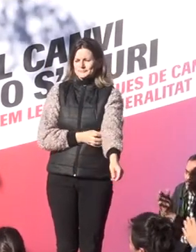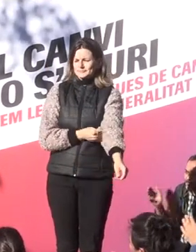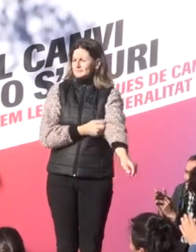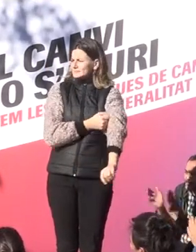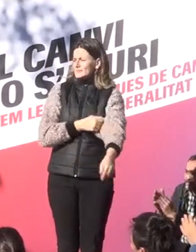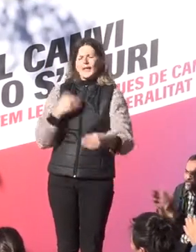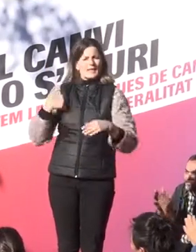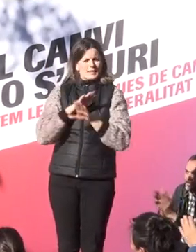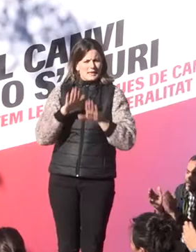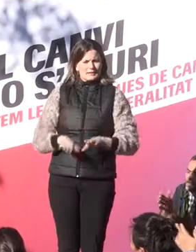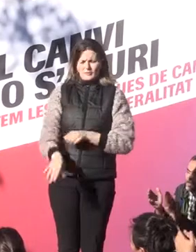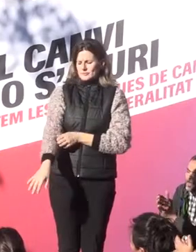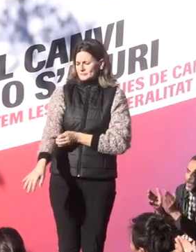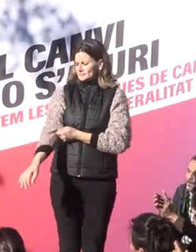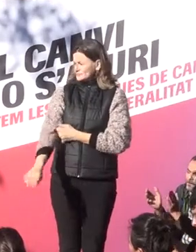y acabo